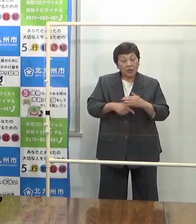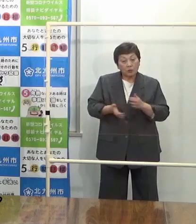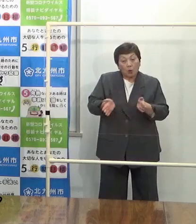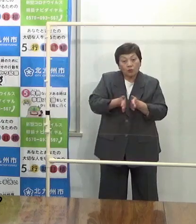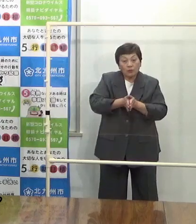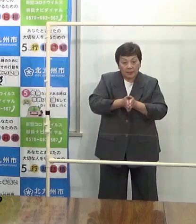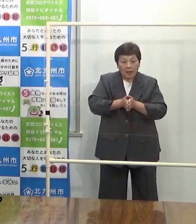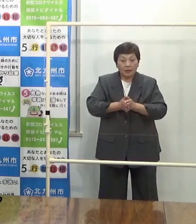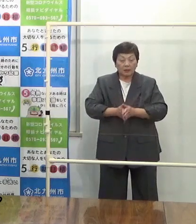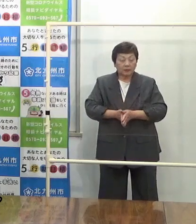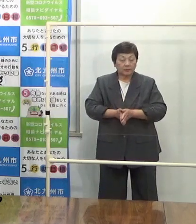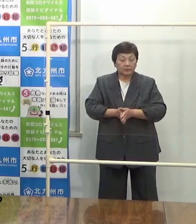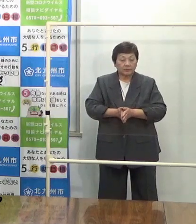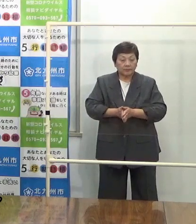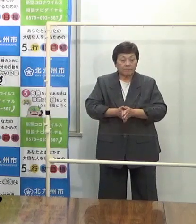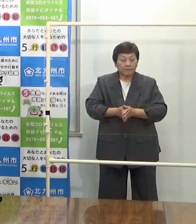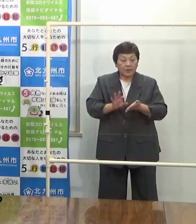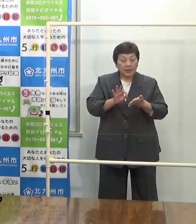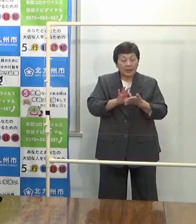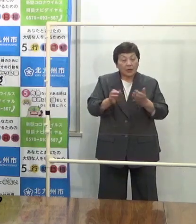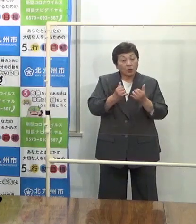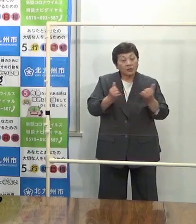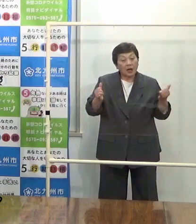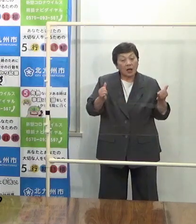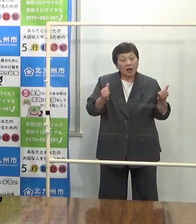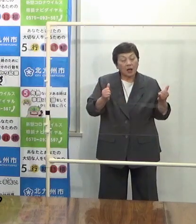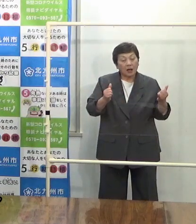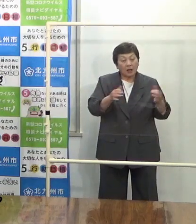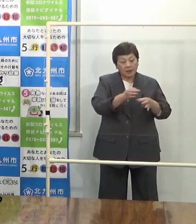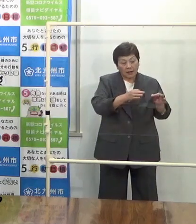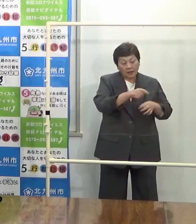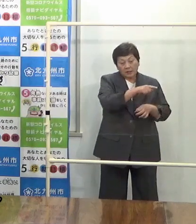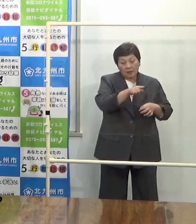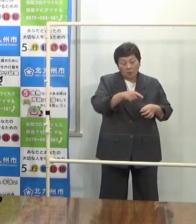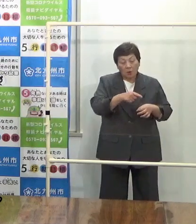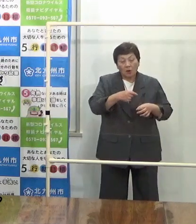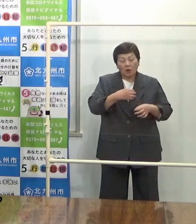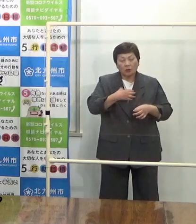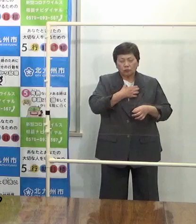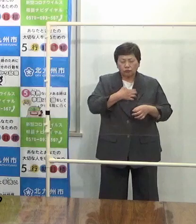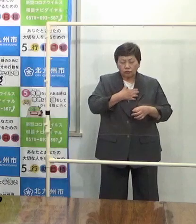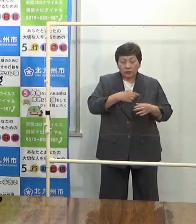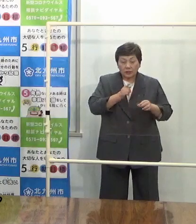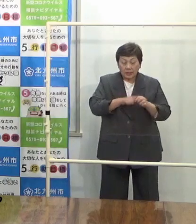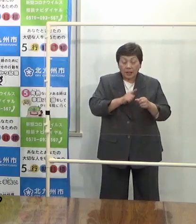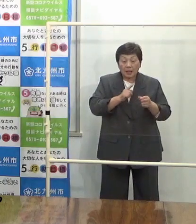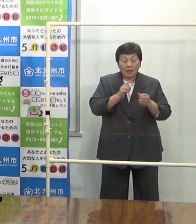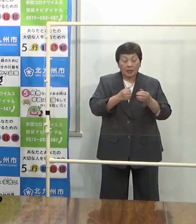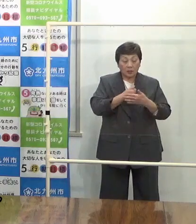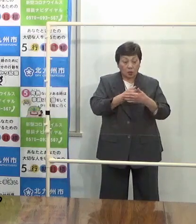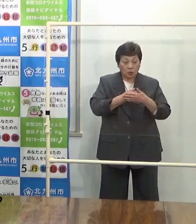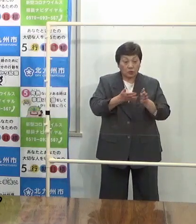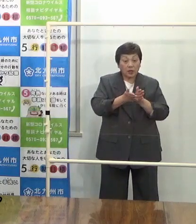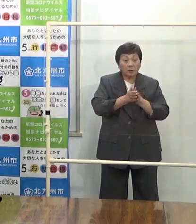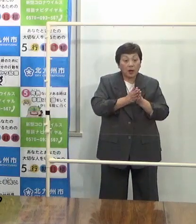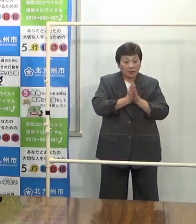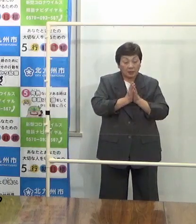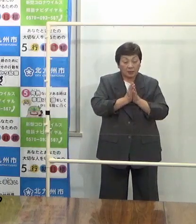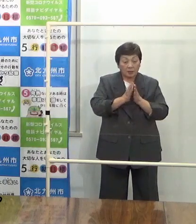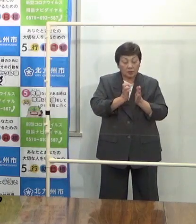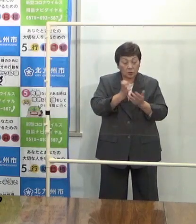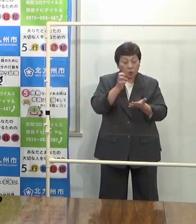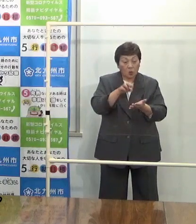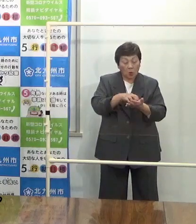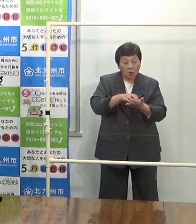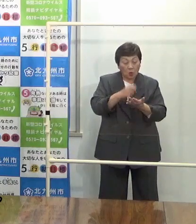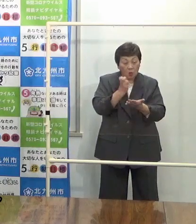ですね、事業者も大変苦しい中を協力していただいておりますので、個人的にはこの法改正抑制